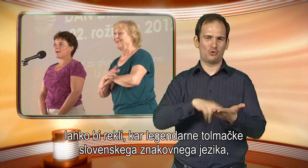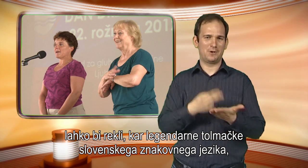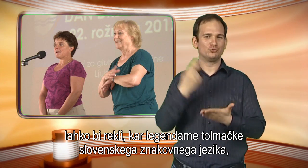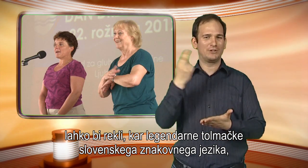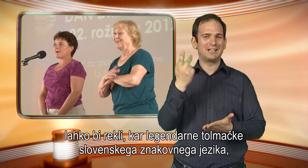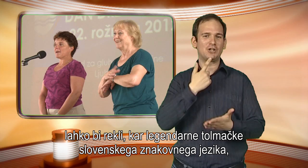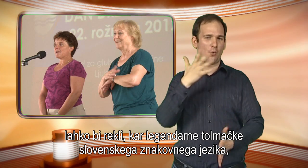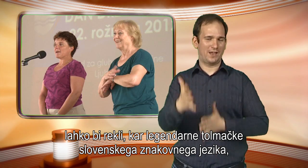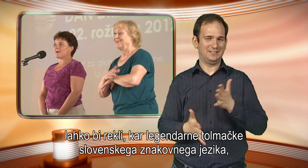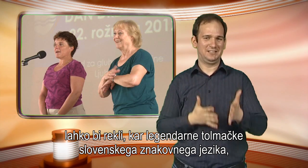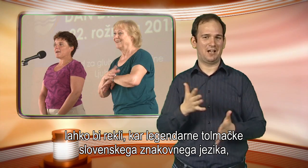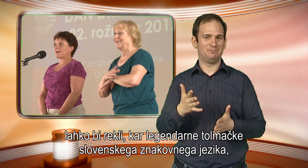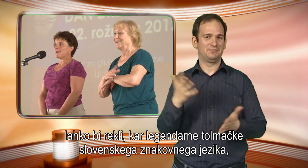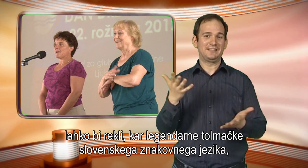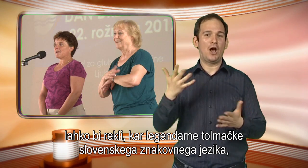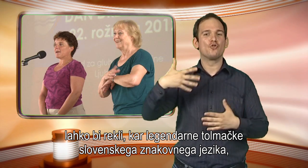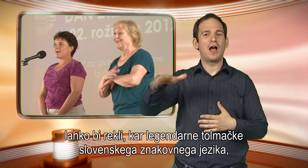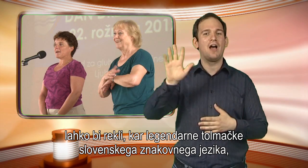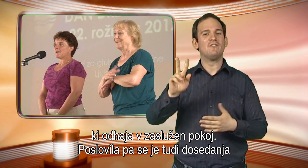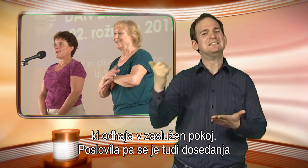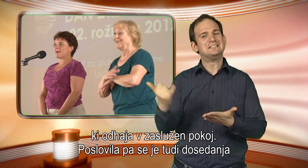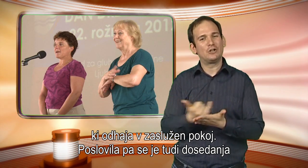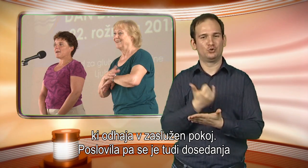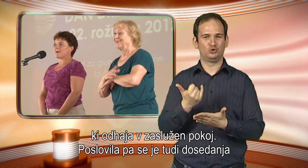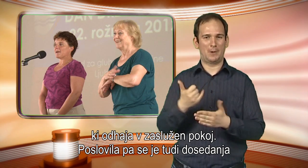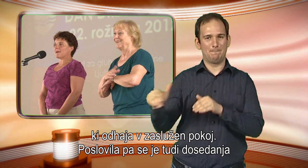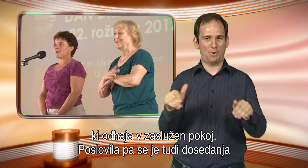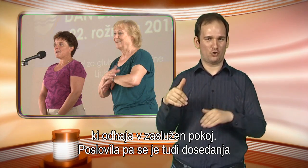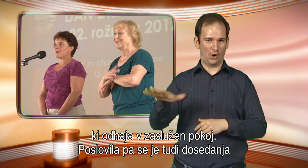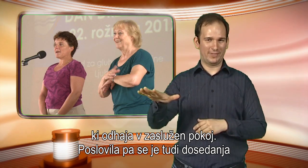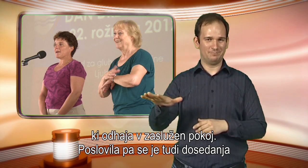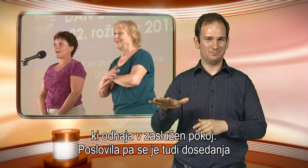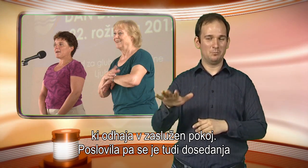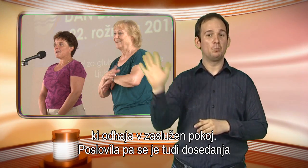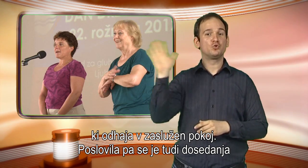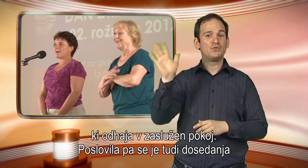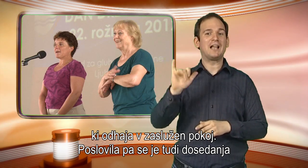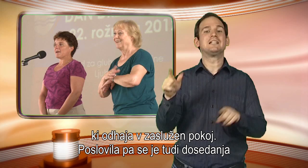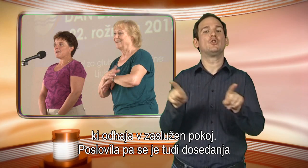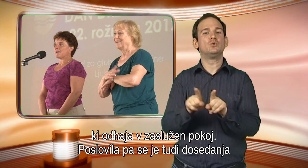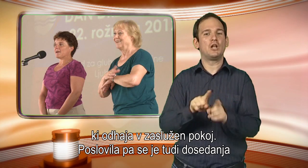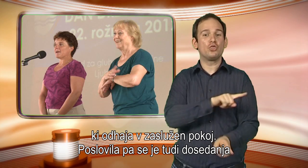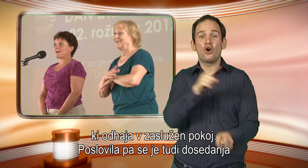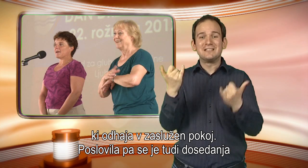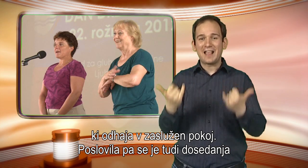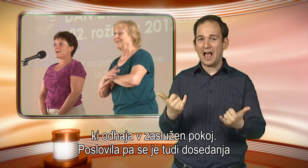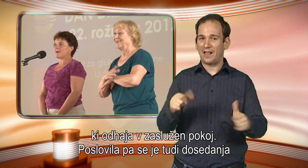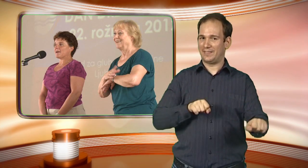legendarne tolmačke slovenskega znakovnega jezika, ki odhaja v zasluženi pokoj. Poslovila pa se je tudi